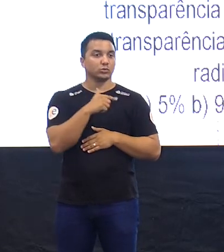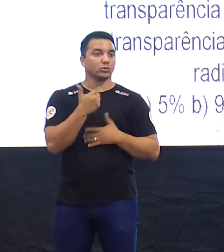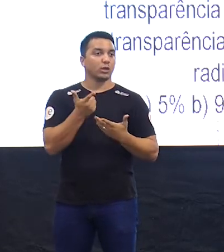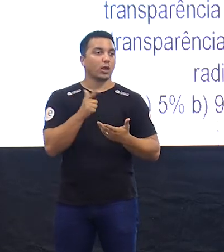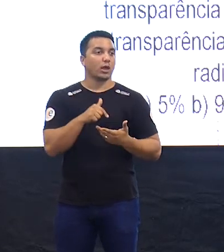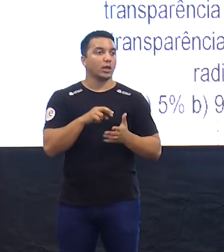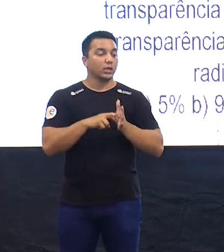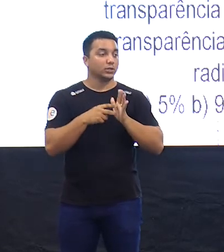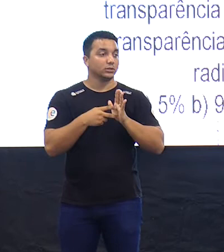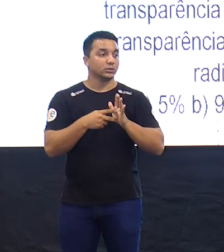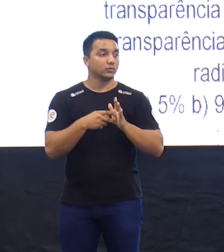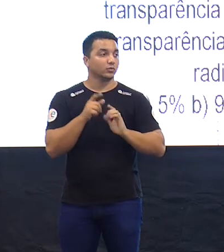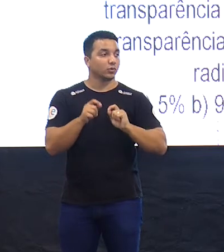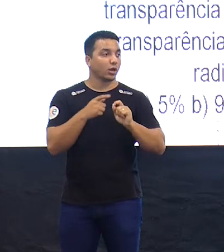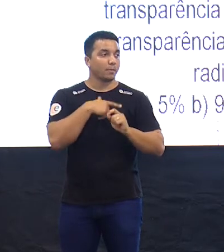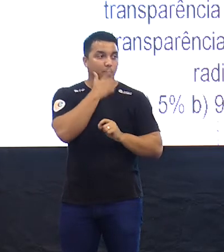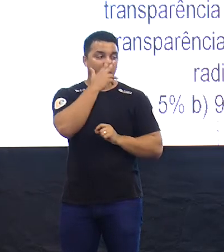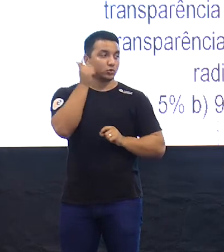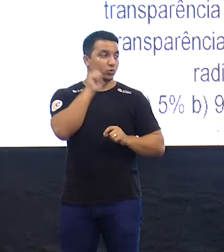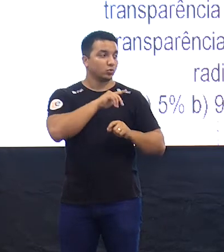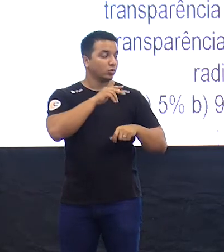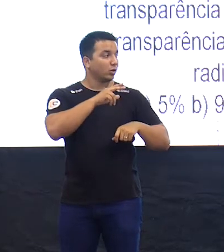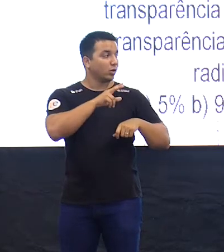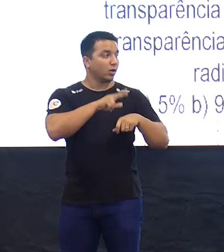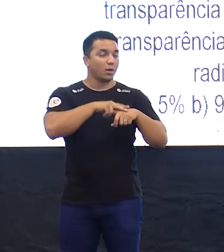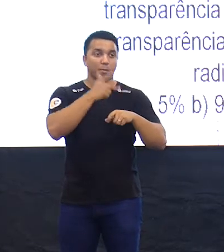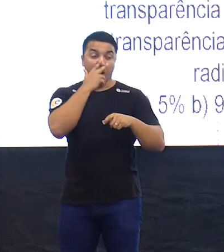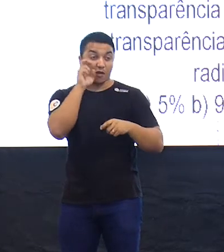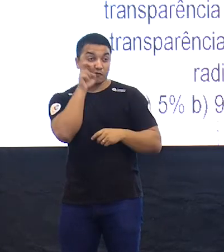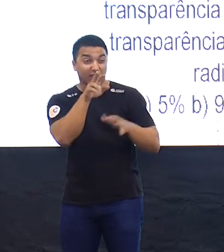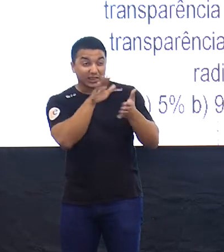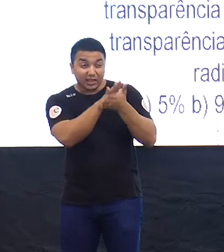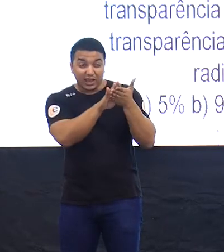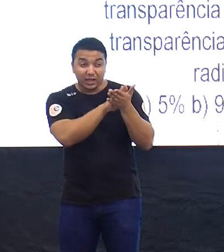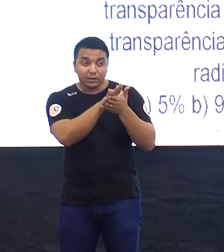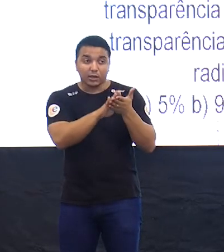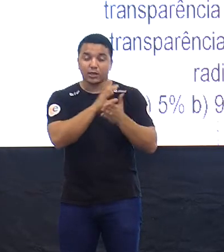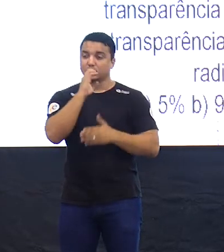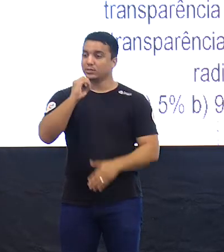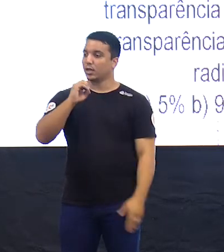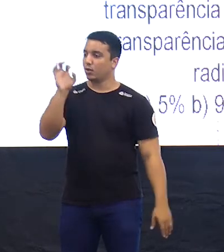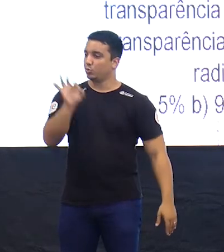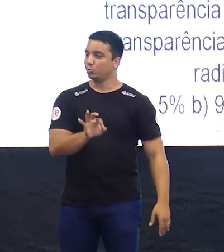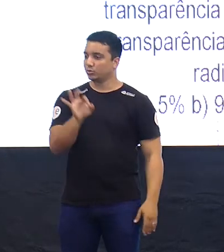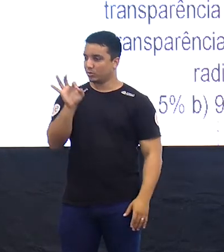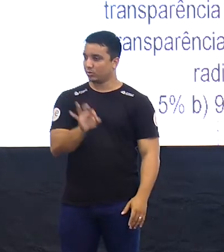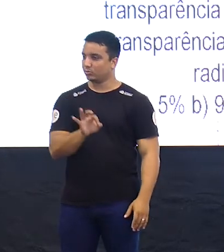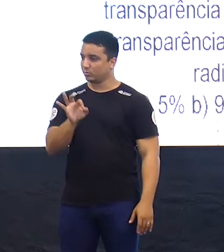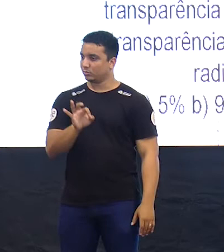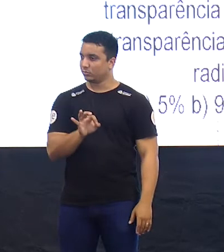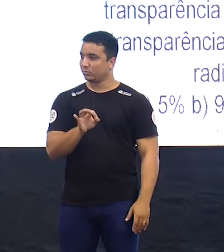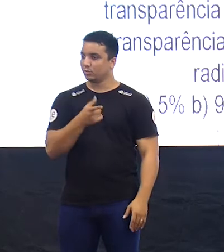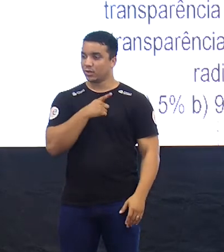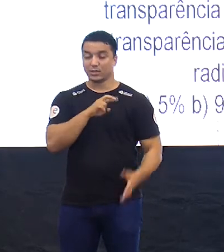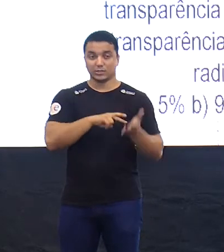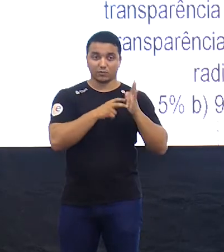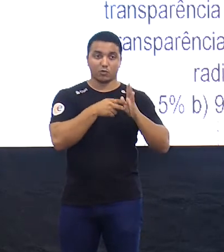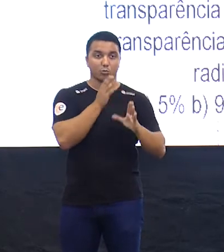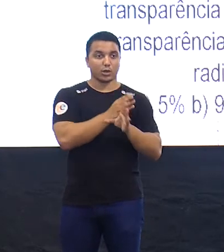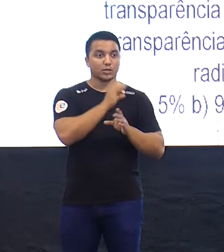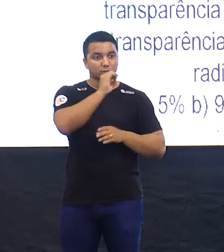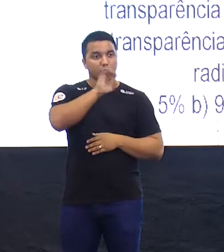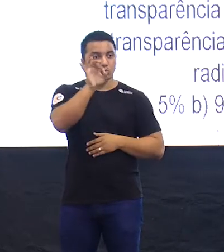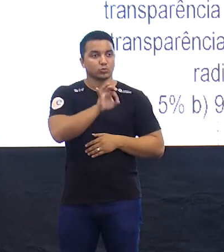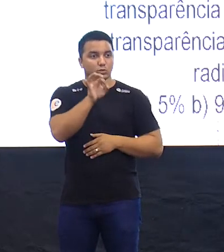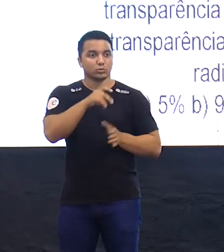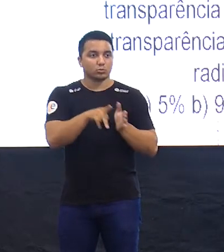na verdade, quando ele colocou aquele insufilme que não dá para ver nada, é 0%. Porque ele é